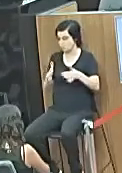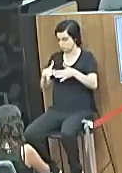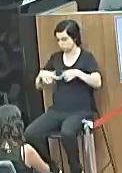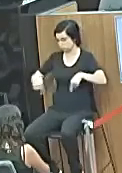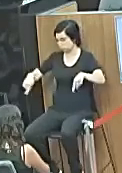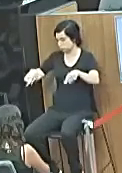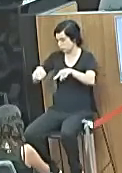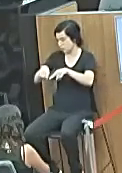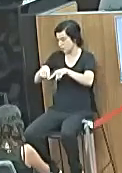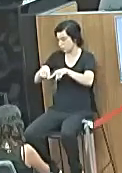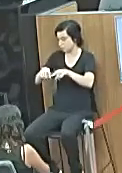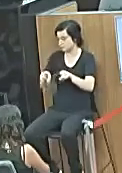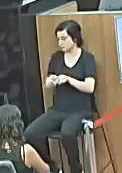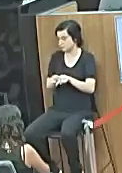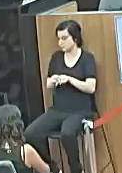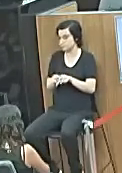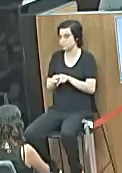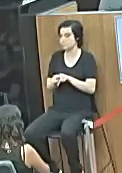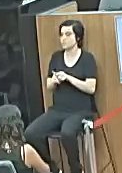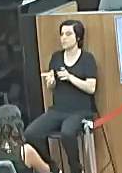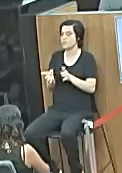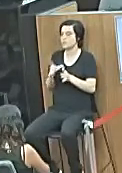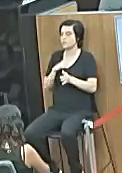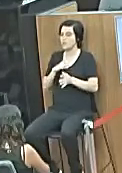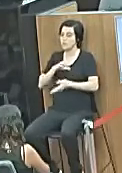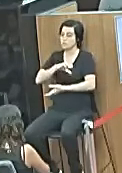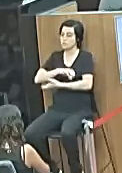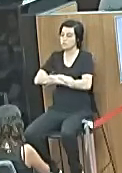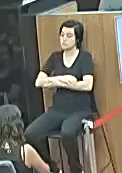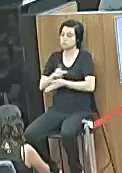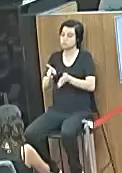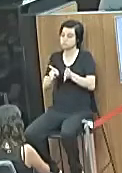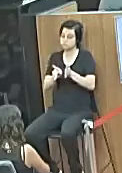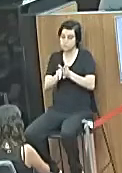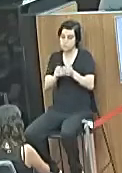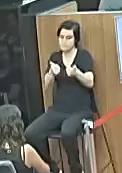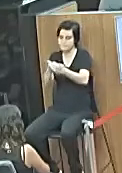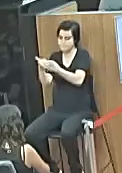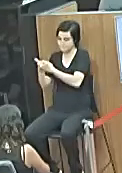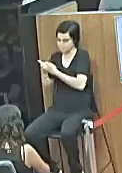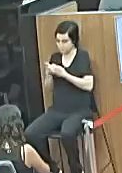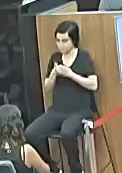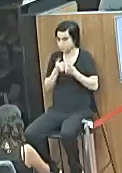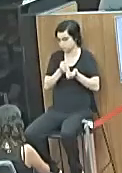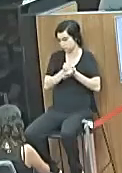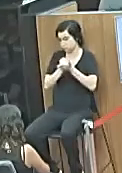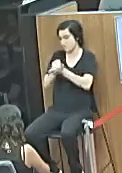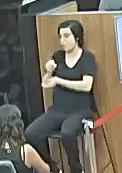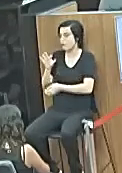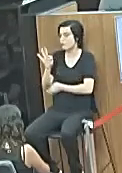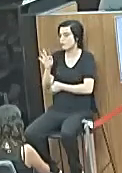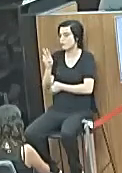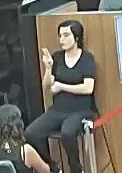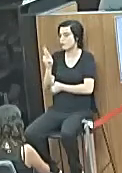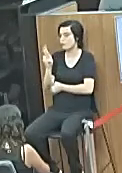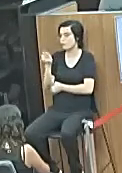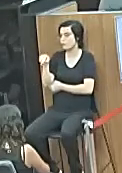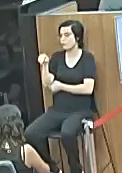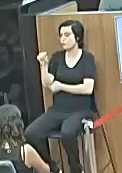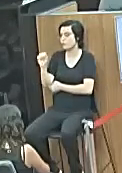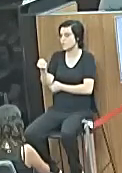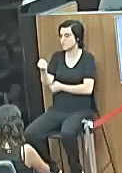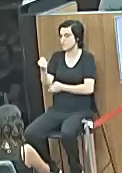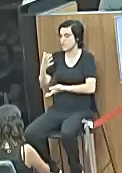com a lago a associação dos municípios do lago de furnas nos 34 municípios